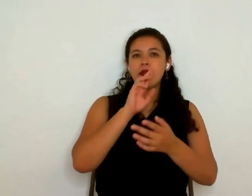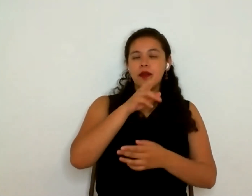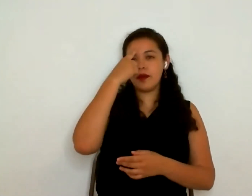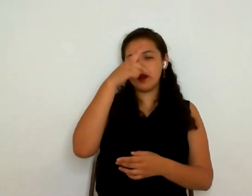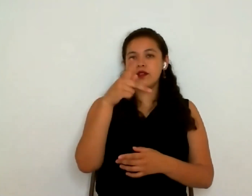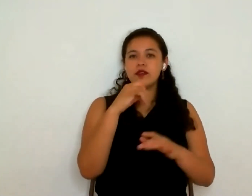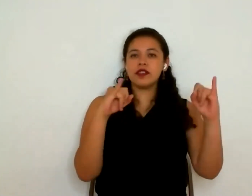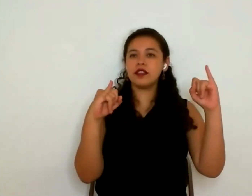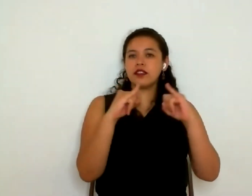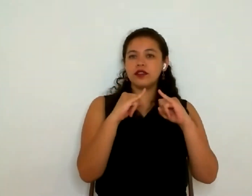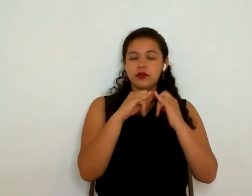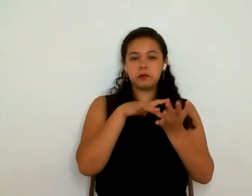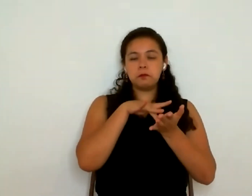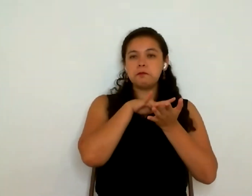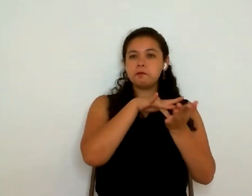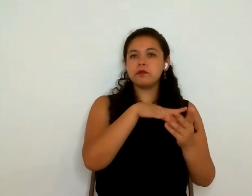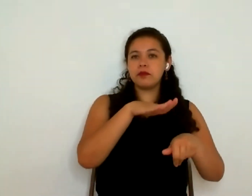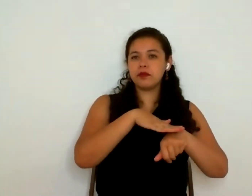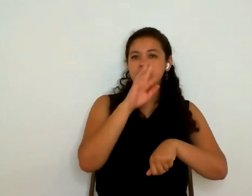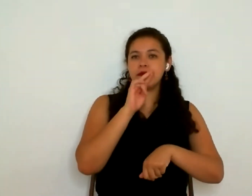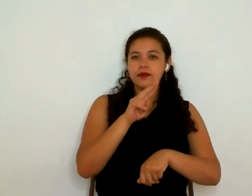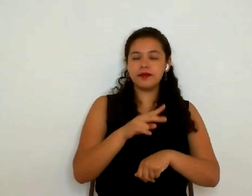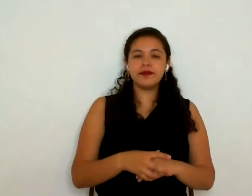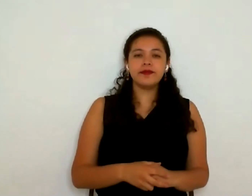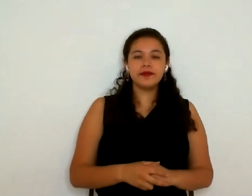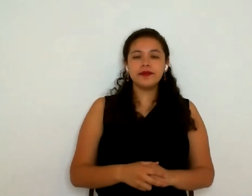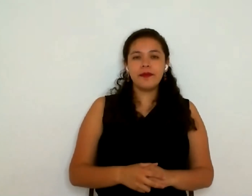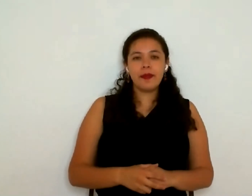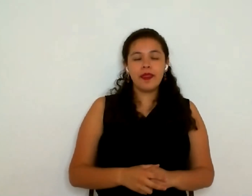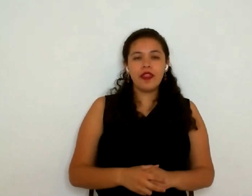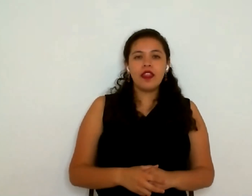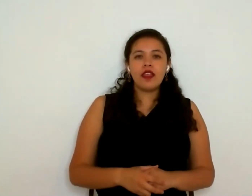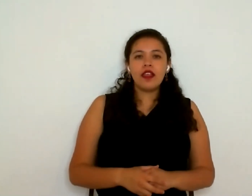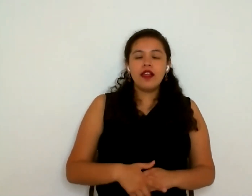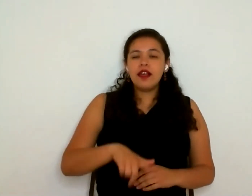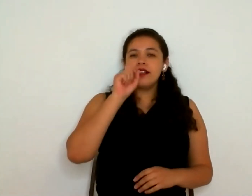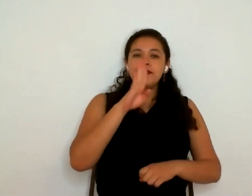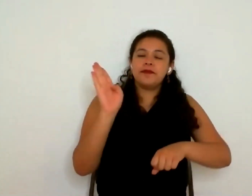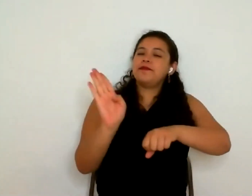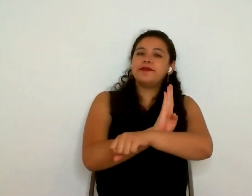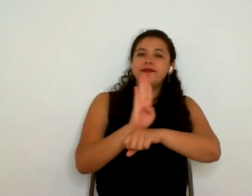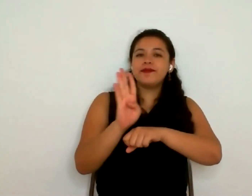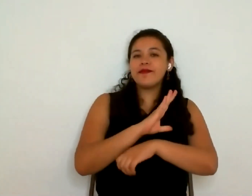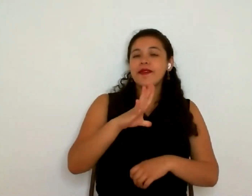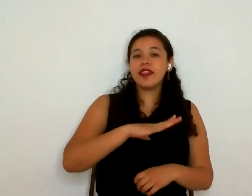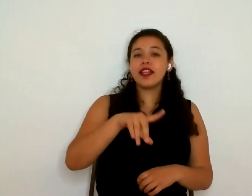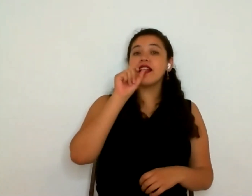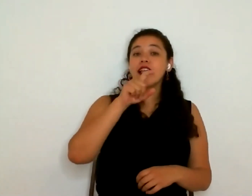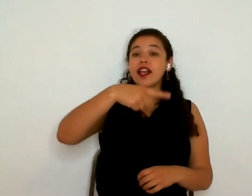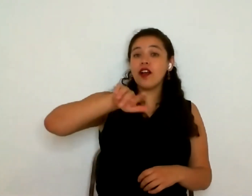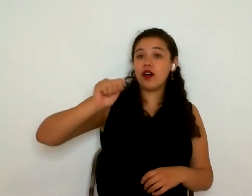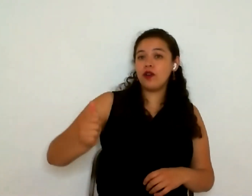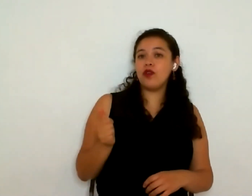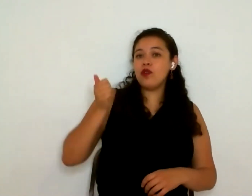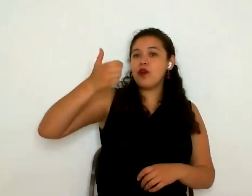institución y este puede tener este beneficio y ellos lo pueden aprovechar al